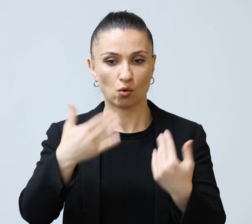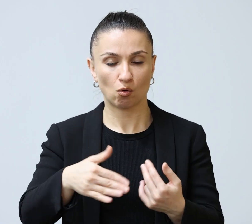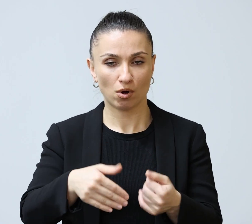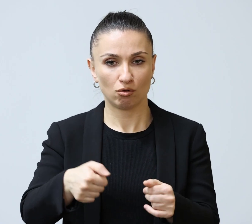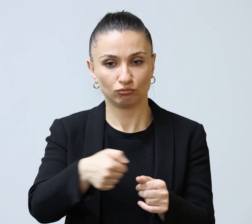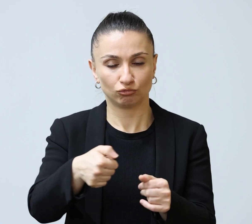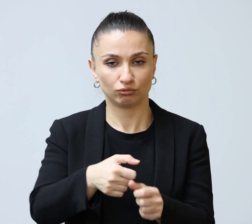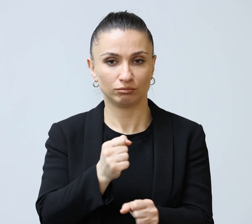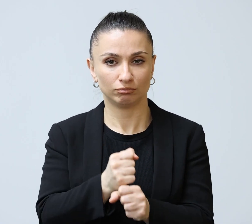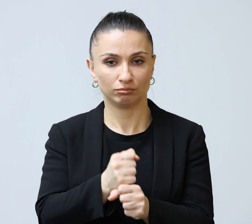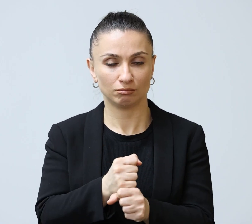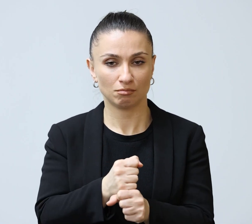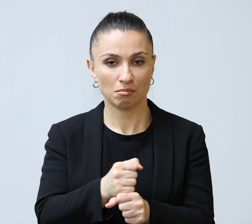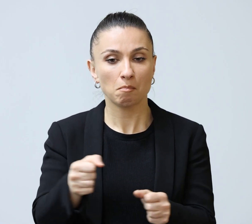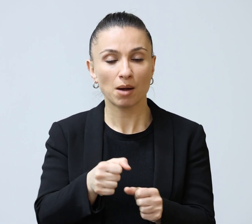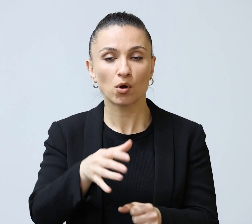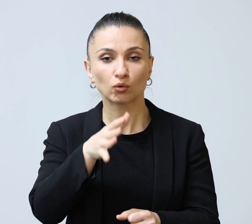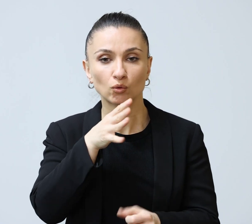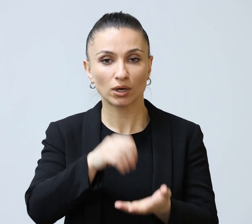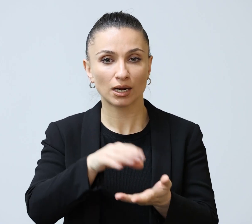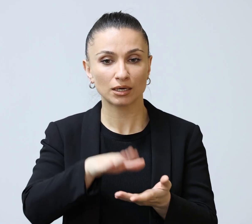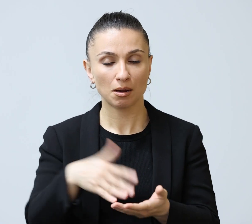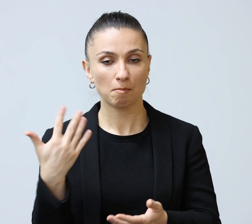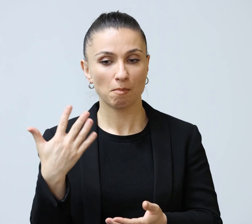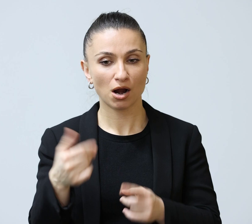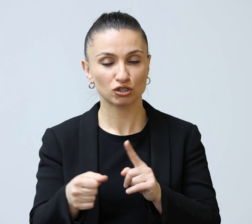վրա կլցնի անգույն հեղուկ։ Նշմարման հեղուկն անվնաս է։